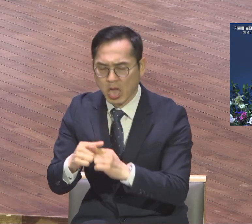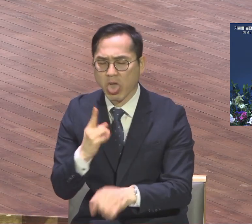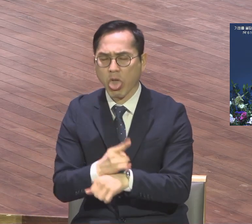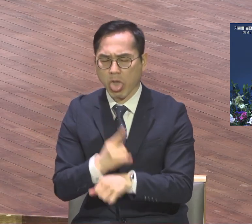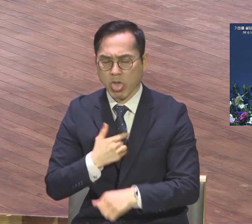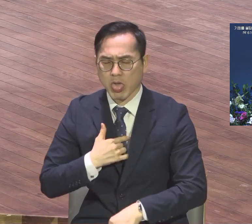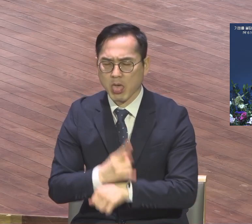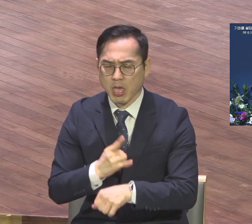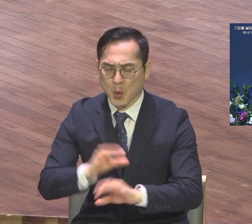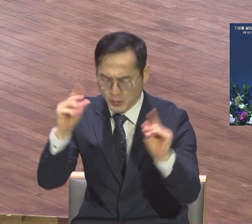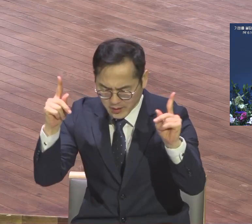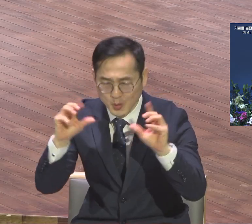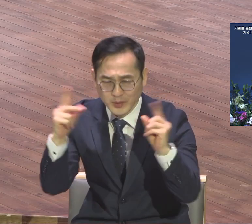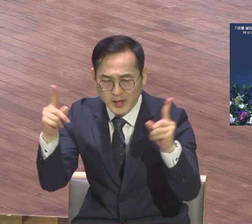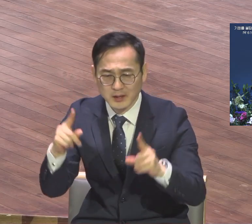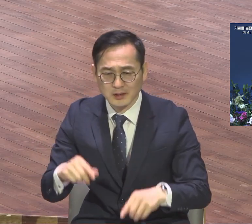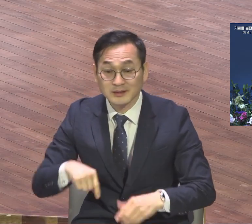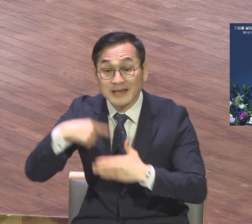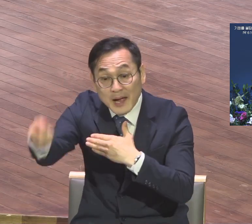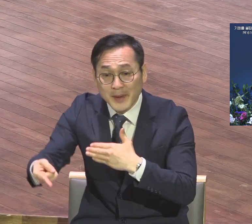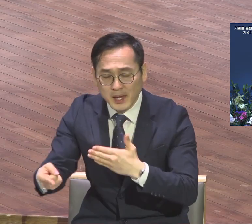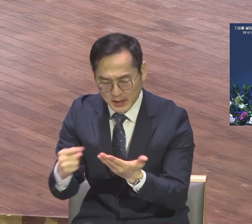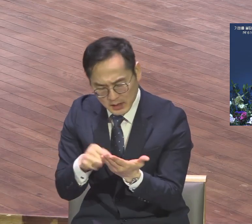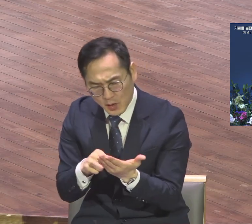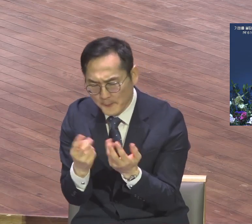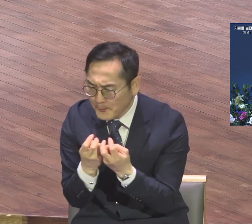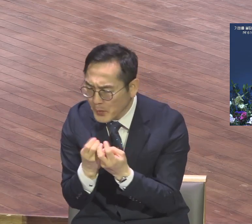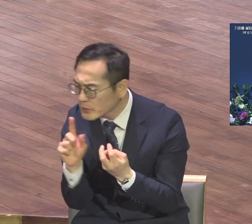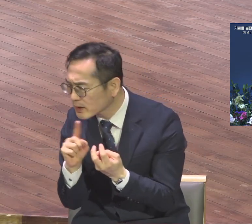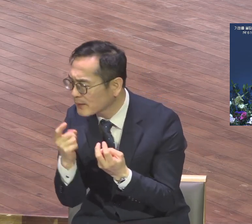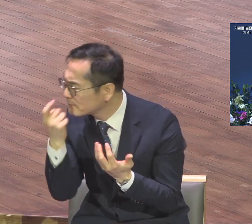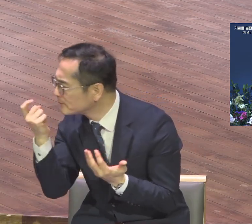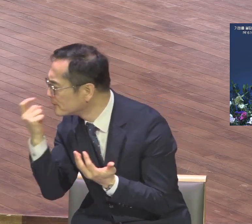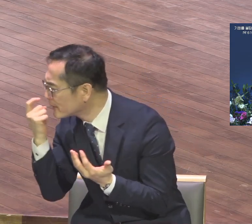그런 다음에 하는 방법을 배우면 된다.